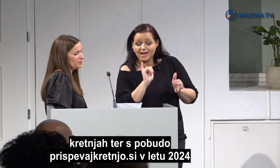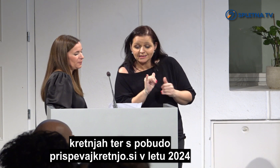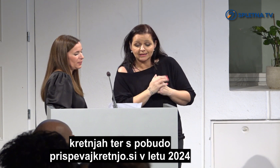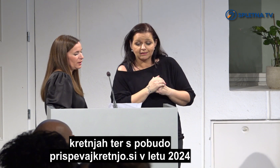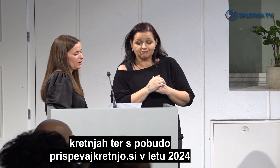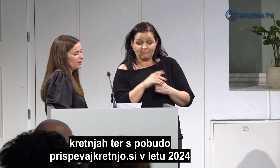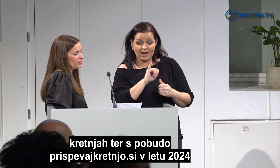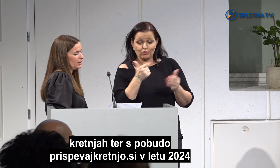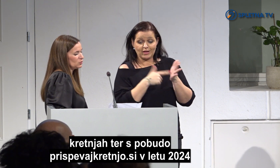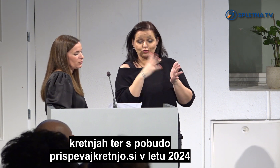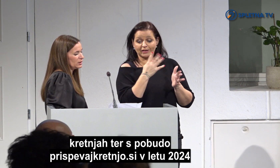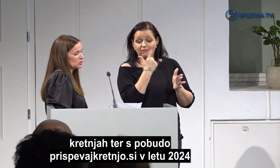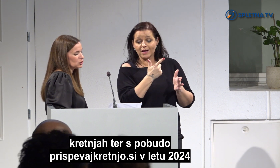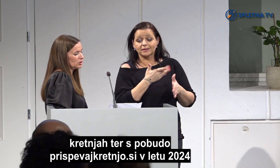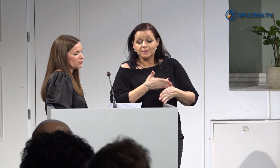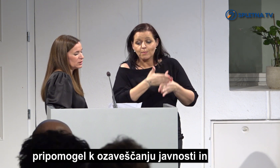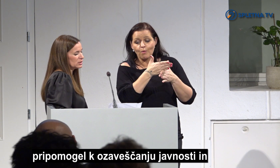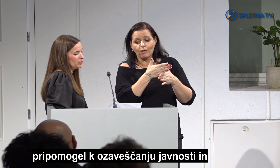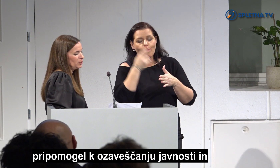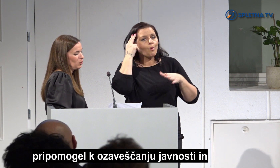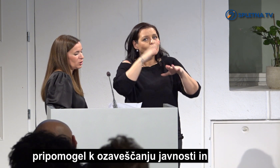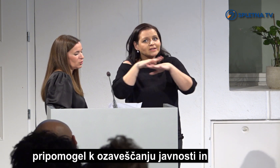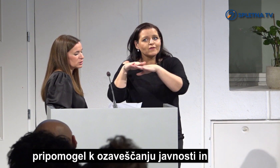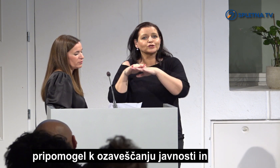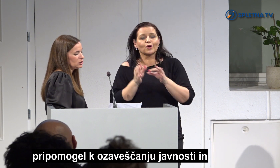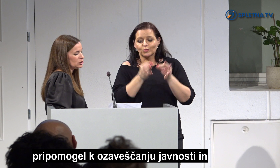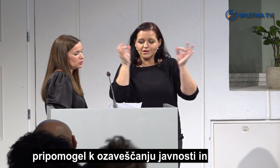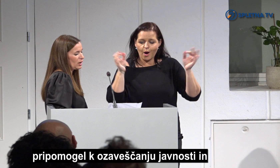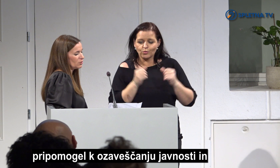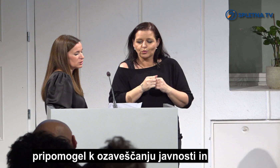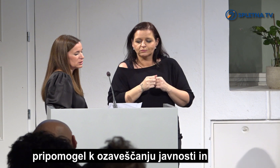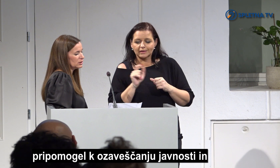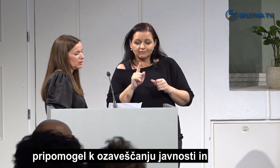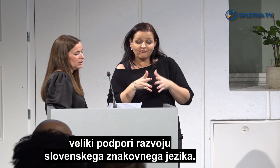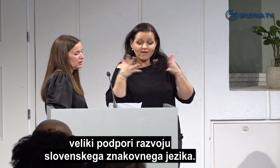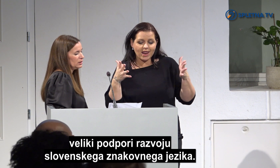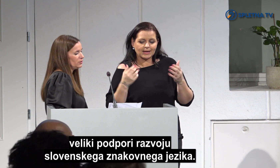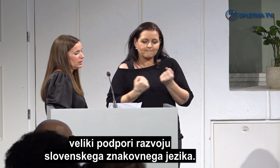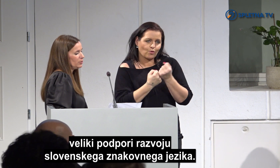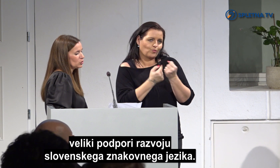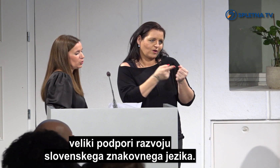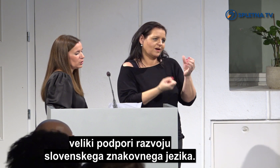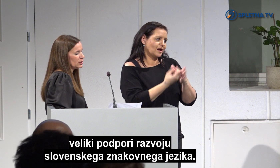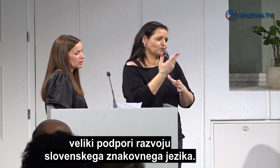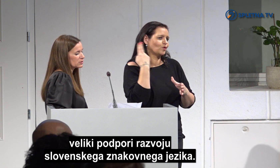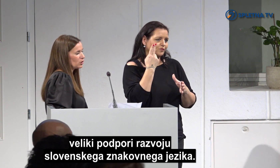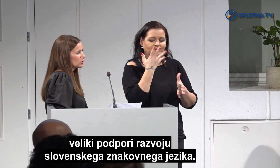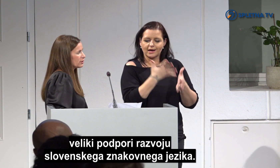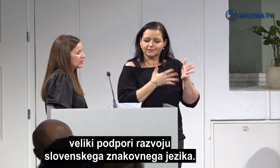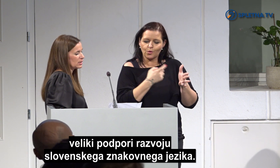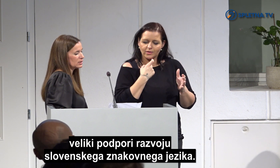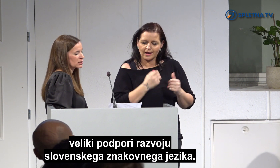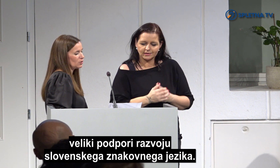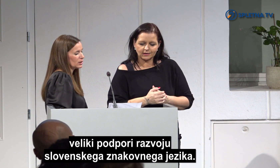prispevajkretno.si v letu 2024 pripomogel k ozaveščanju javnosti in veliki podpori k